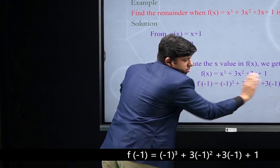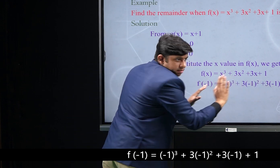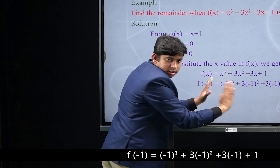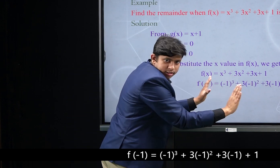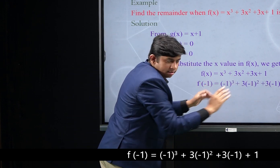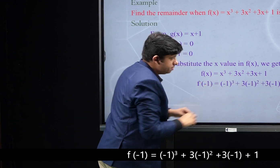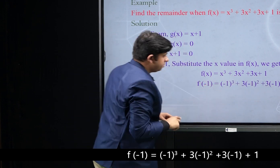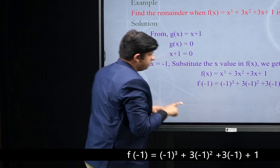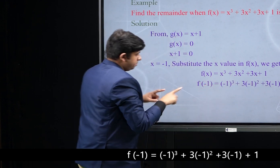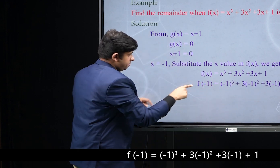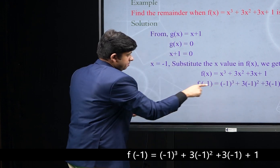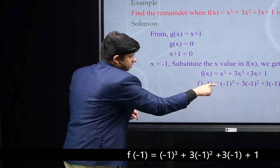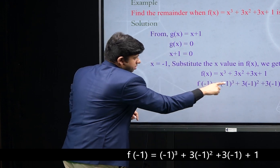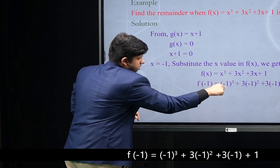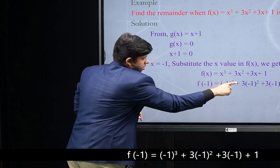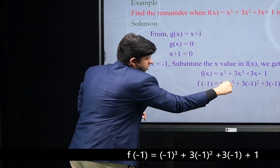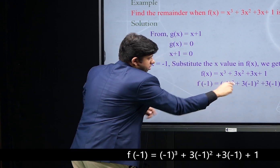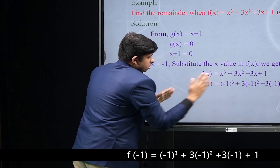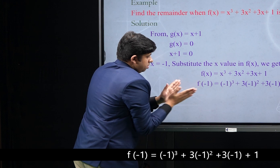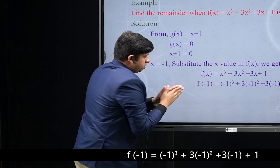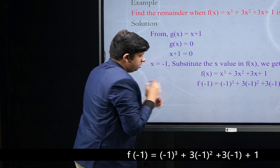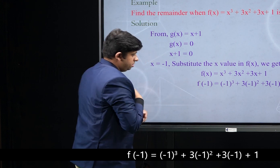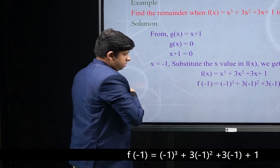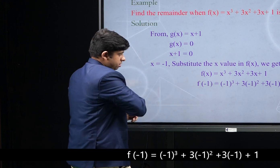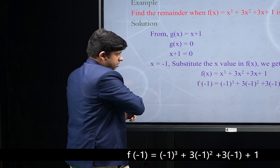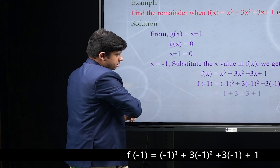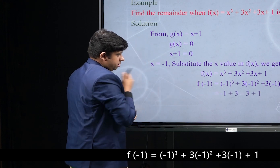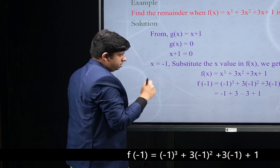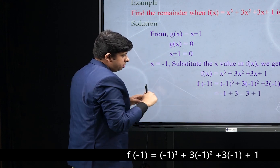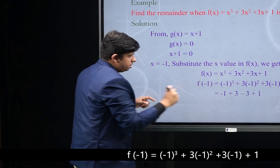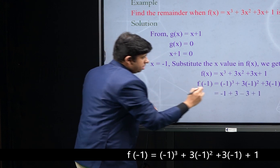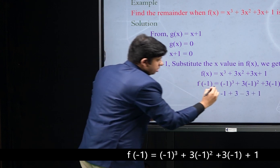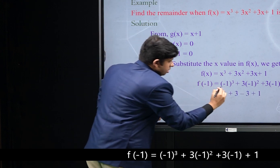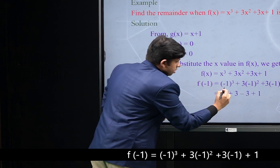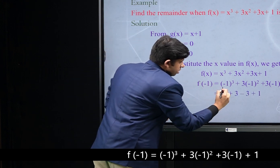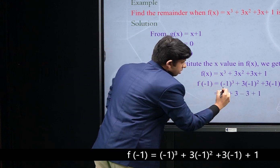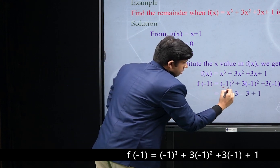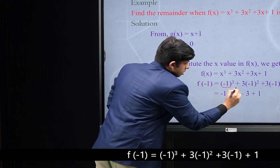whole cube + 3 × -1 whole square + 3 × -1 + 1